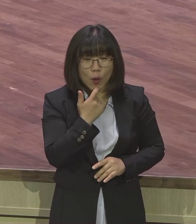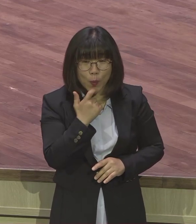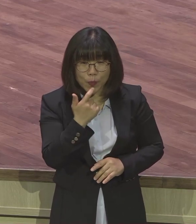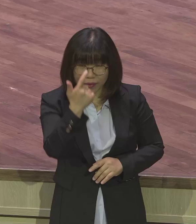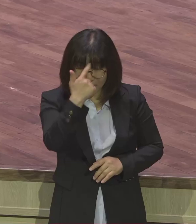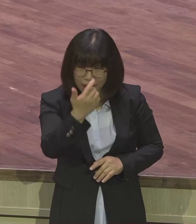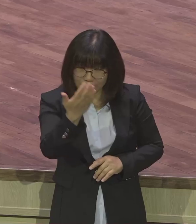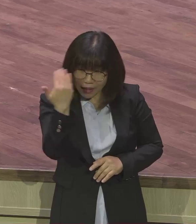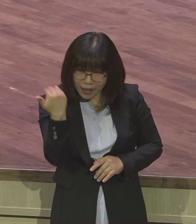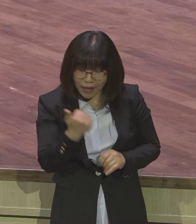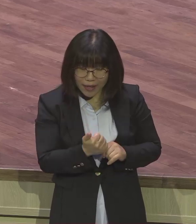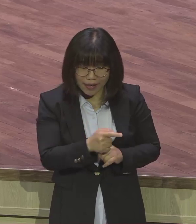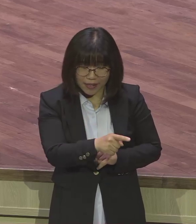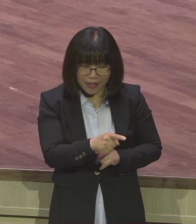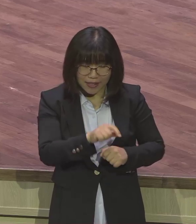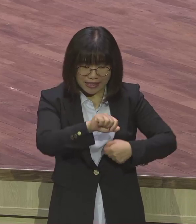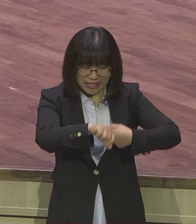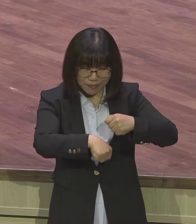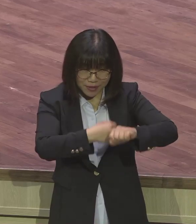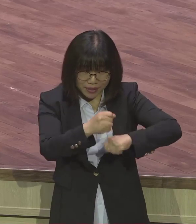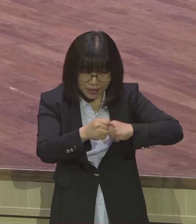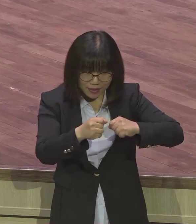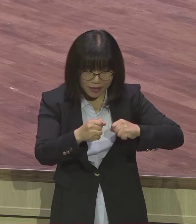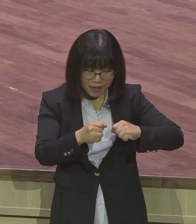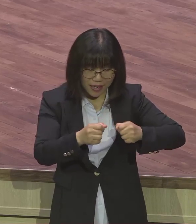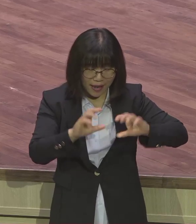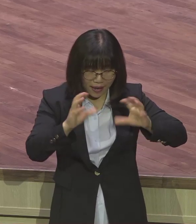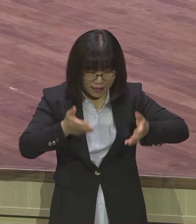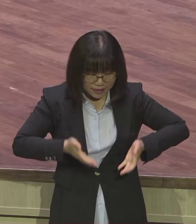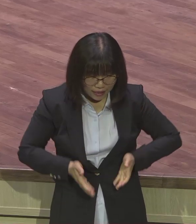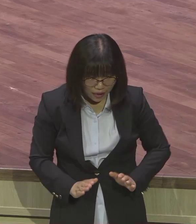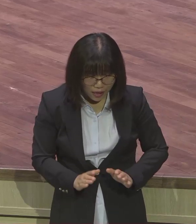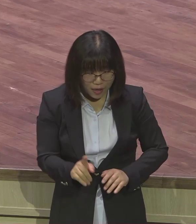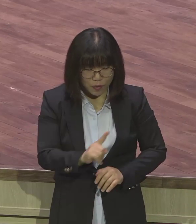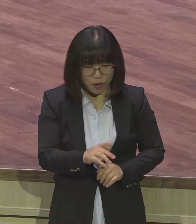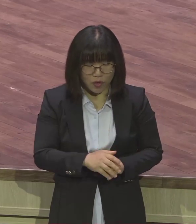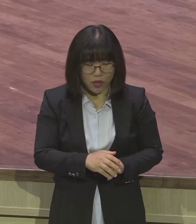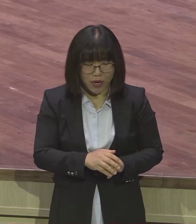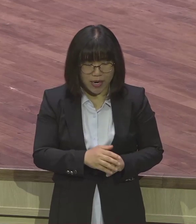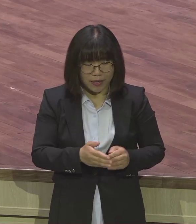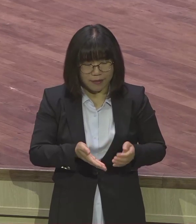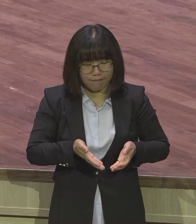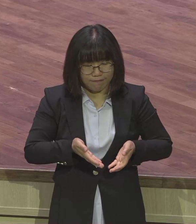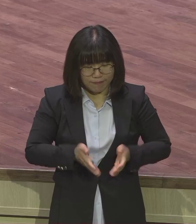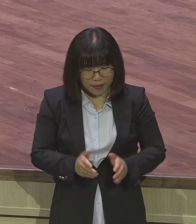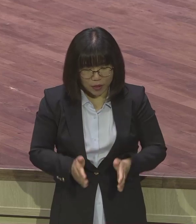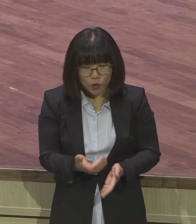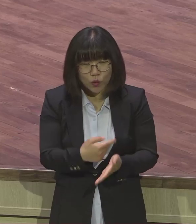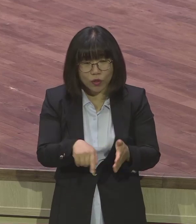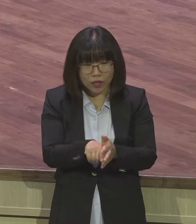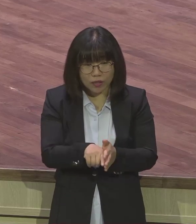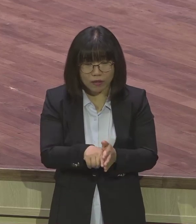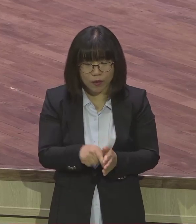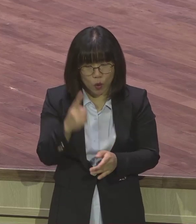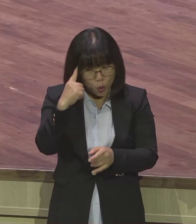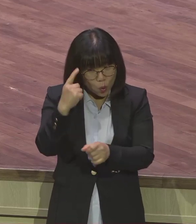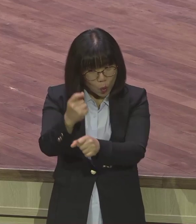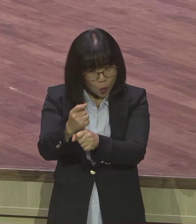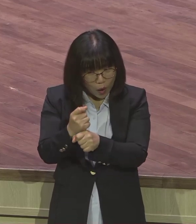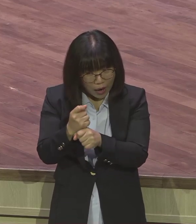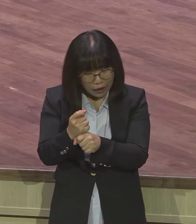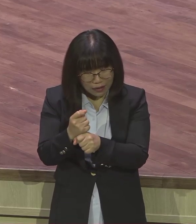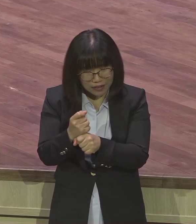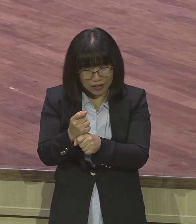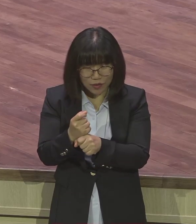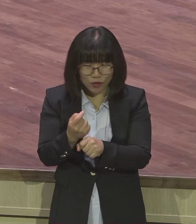목동들이 짐승의 생식 욕구를 자극시킬 때 흔히 사용했던 방법이에요. 사실 과학적인 이런 근거는